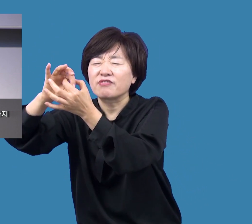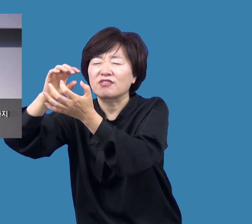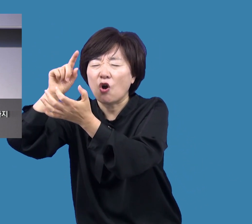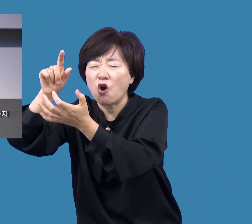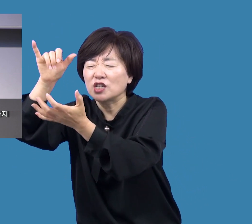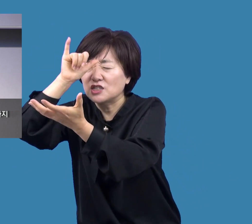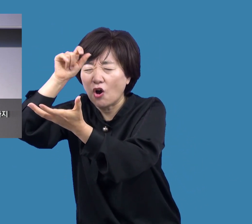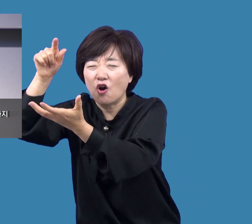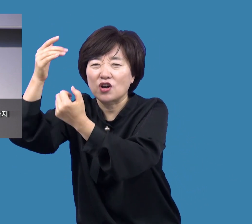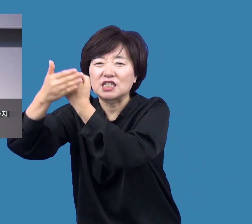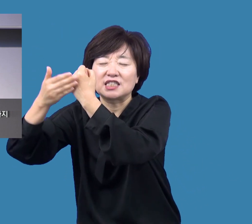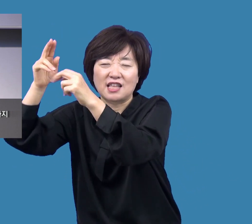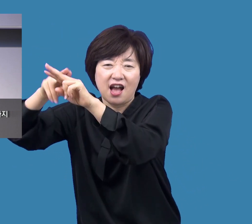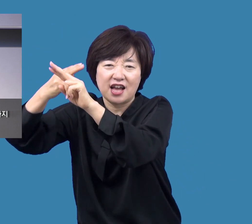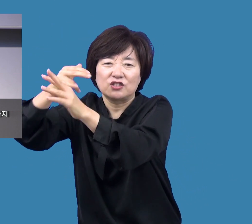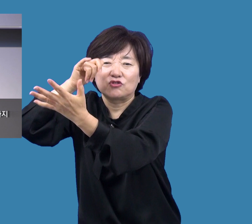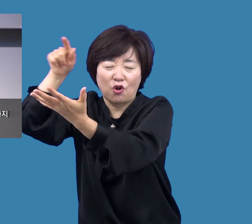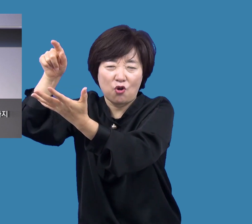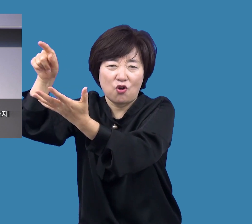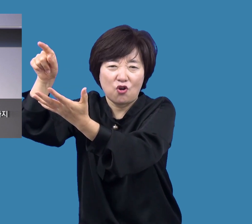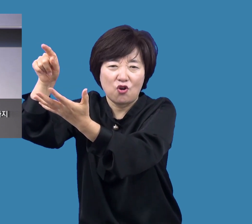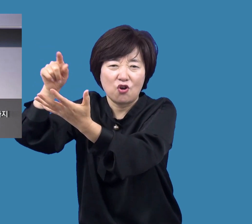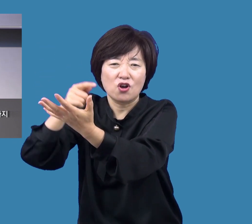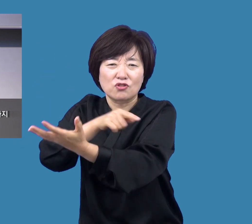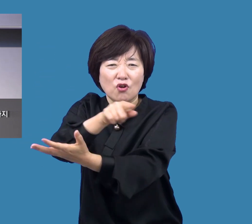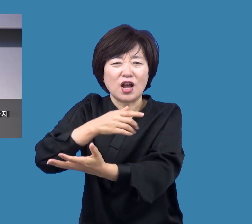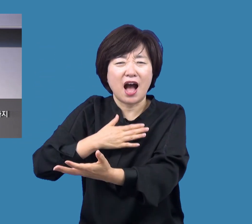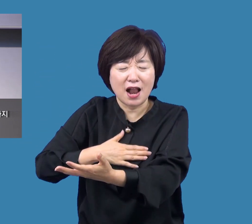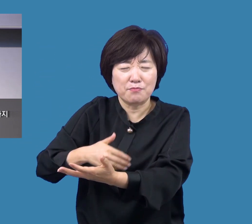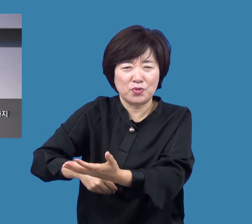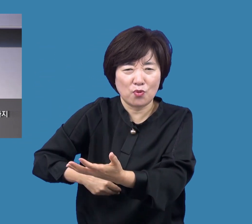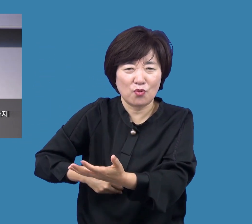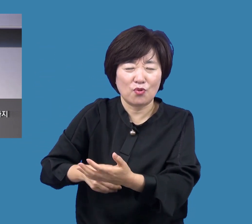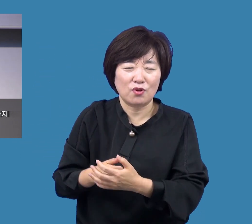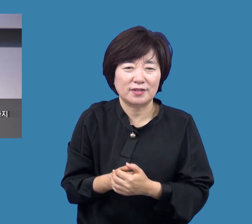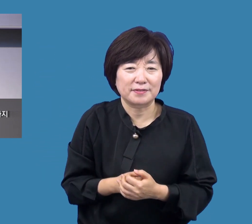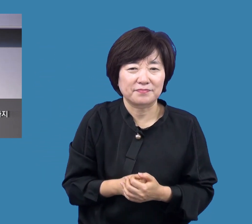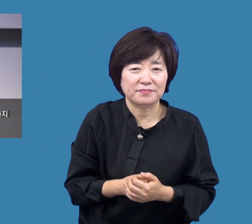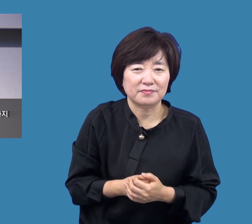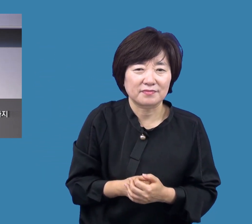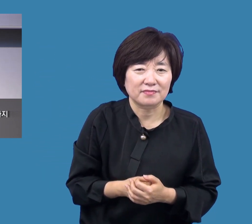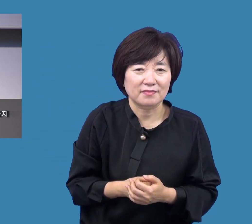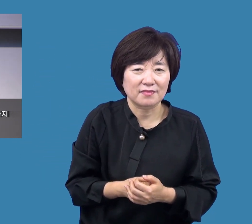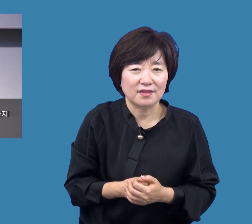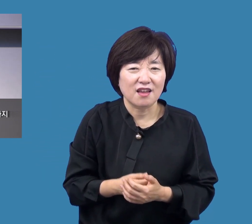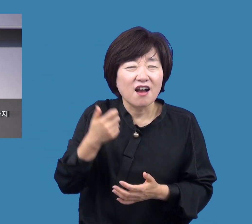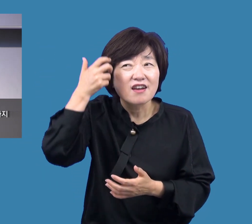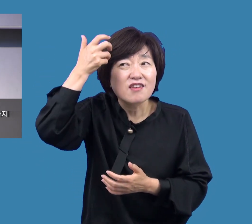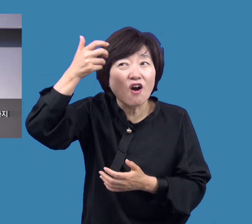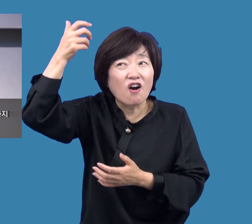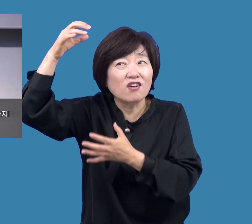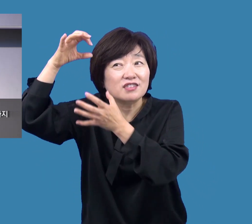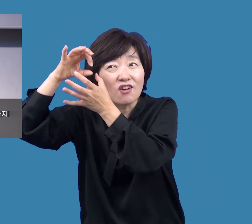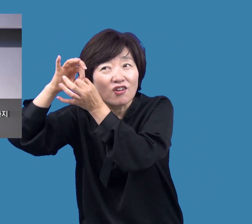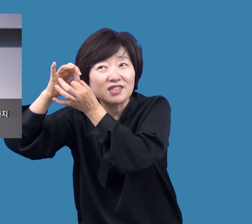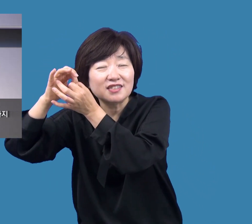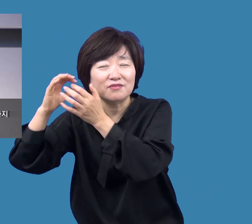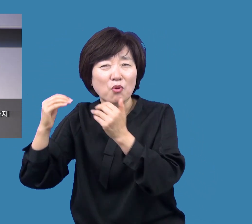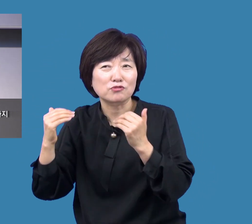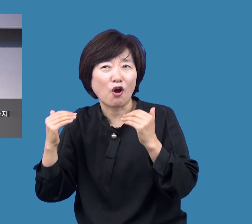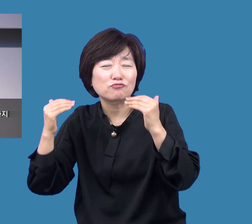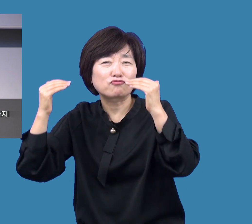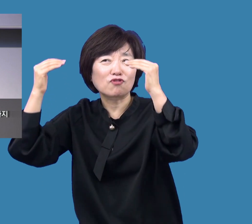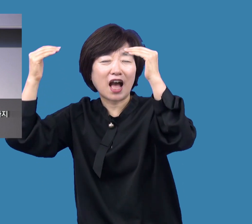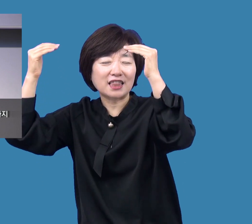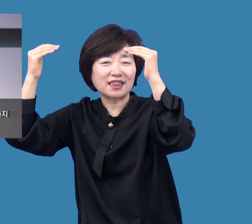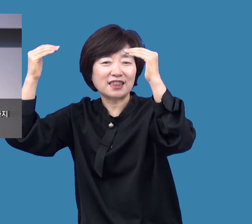이 신령한이라고 하는 것이, 우리는 그냥 신령하다 그래서 신령한이 좀 포괄적인 뜻이잖아, 우리말은. 그래서 뭐 영적인, 뭐 성숙한 이렇게도